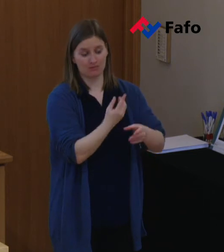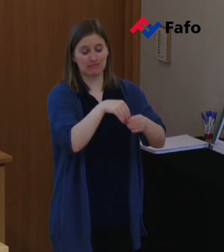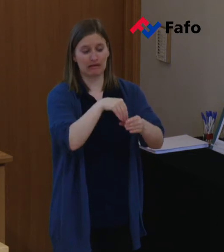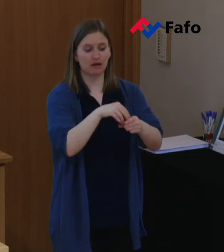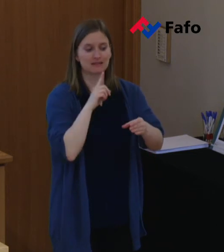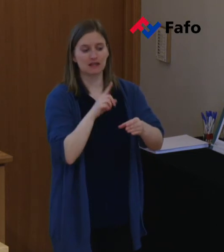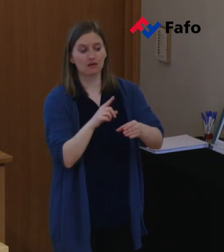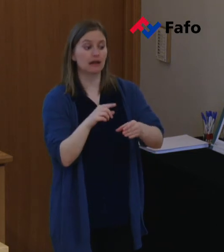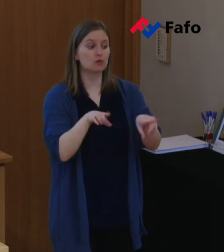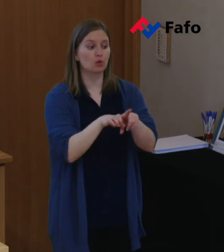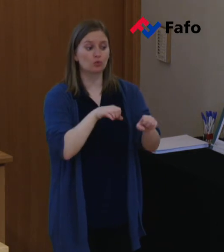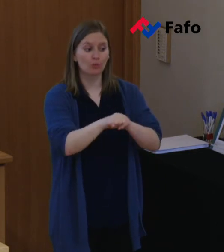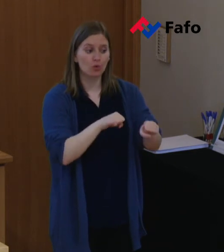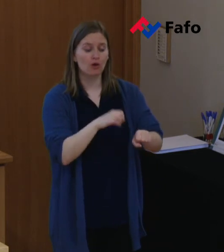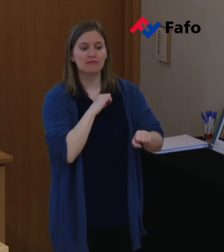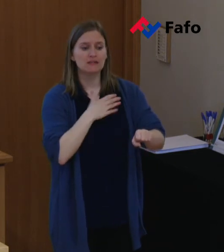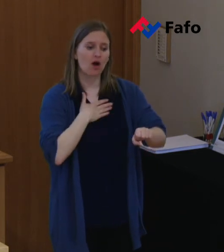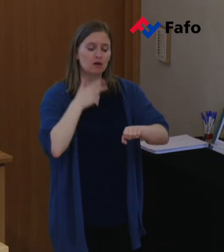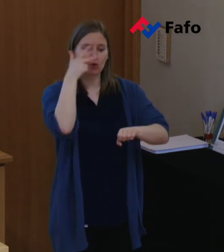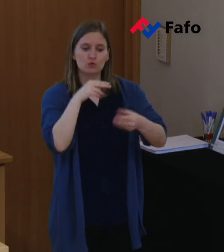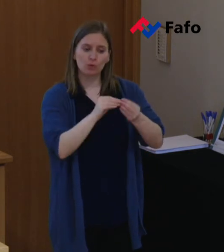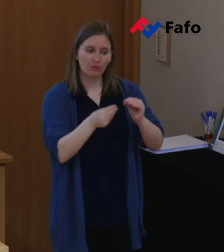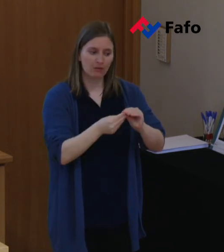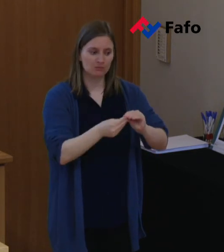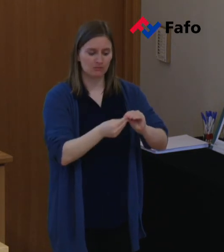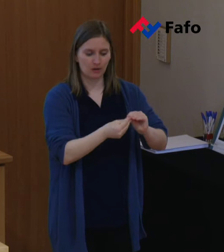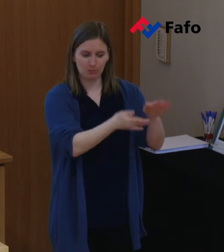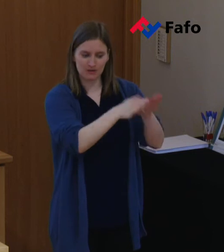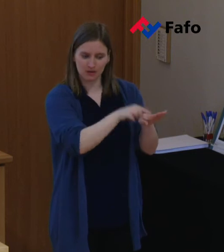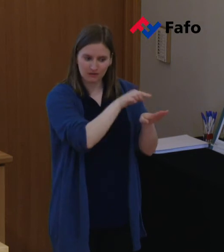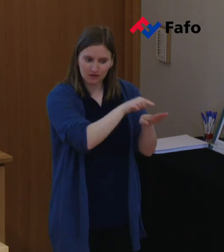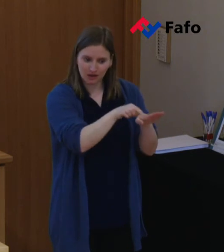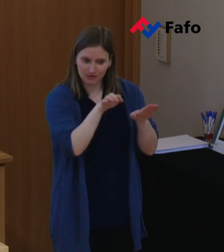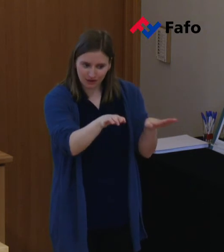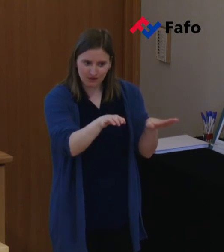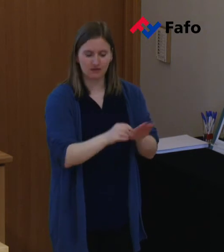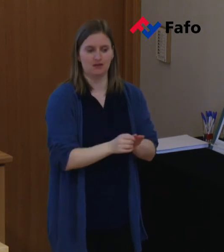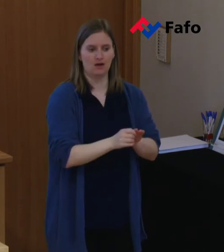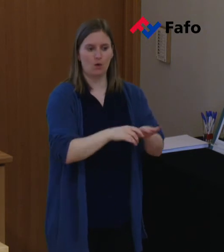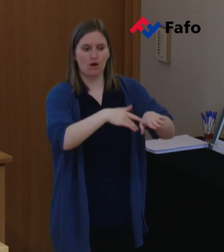sier at det jo sånn I kommunen at om du har rusproblemer, så blir du plassert noen steder. Det mange andre ruset, og det ikke bra.